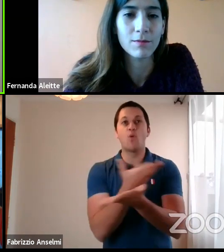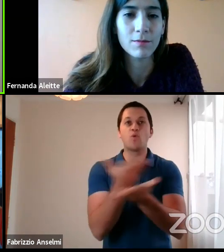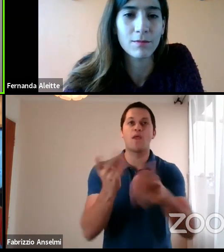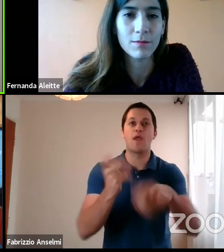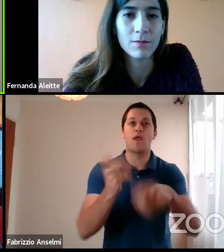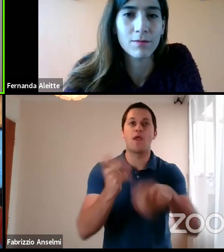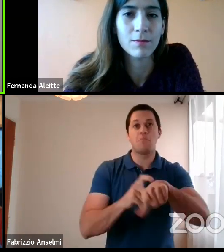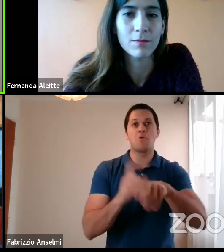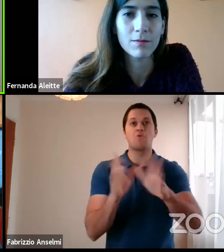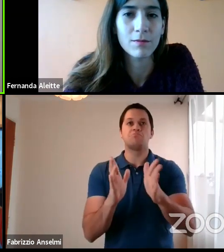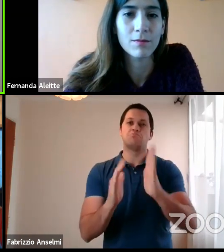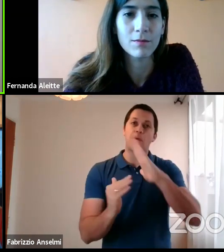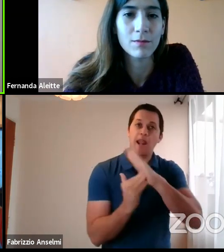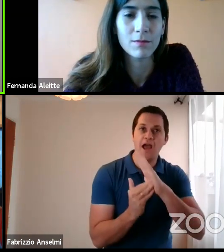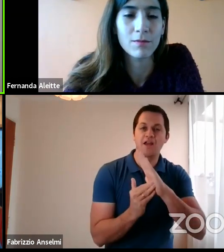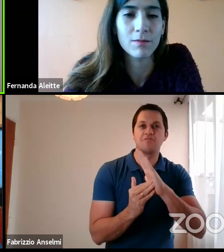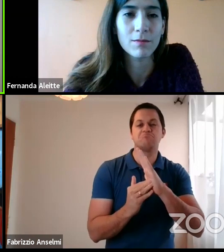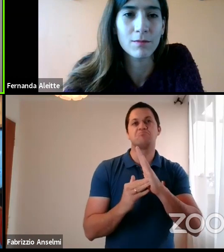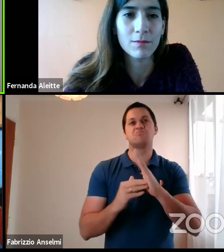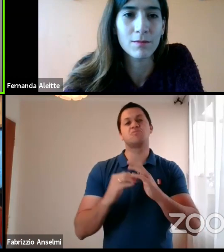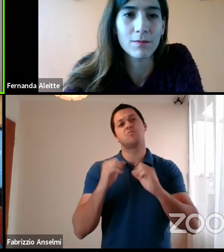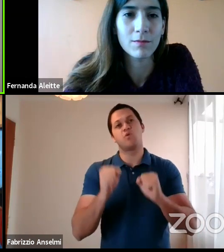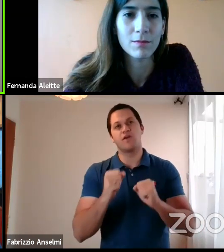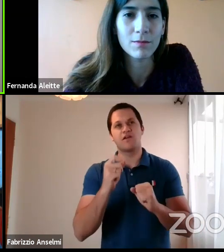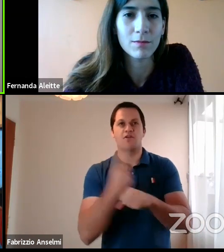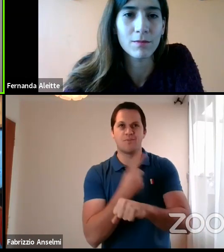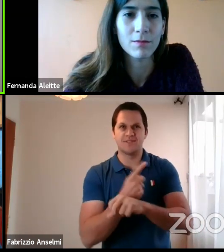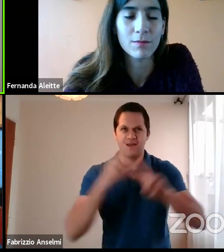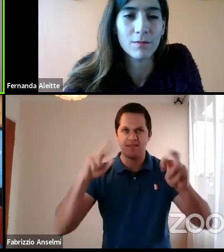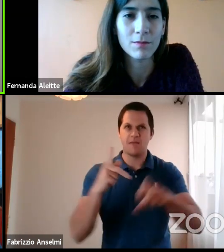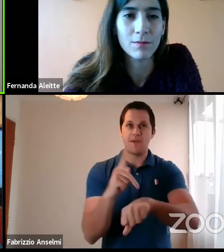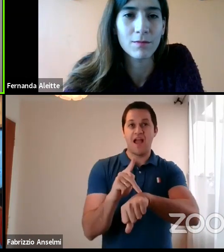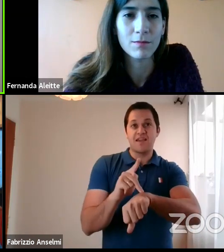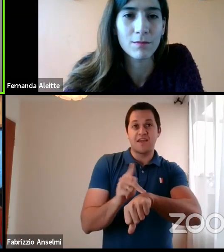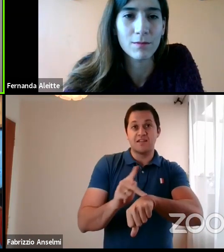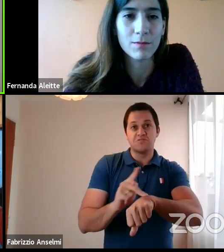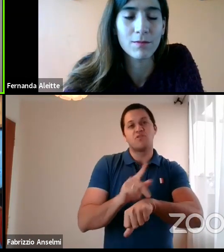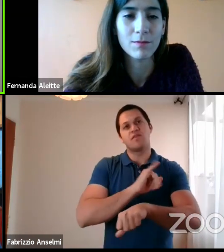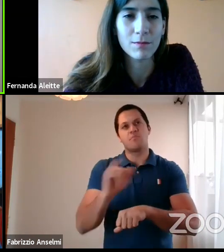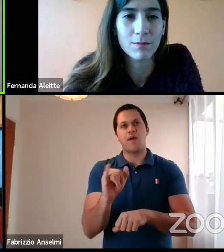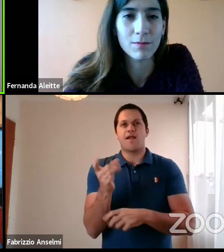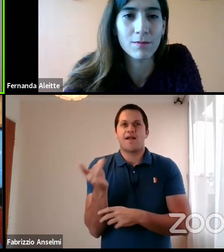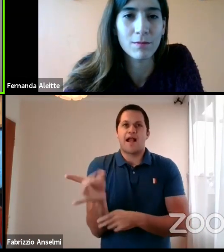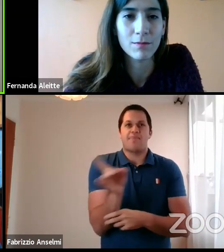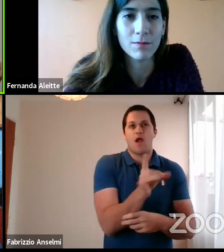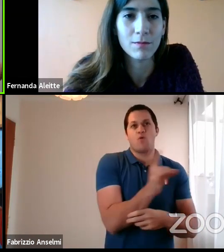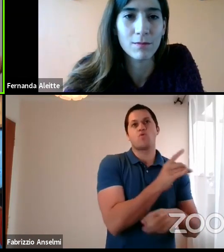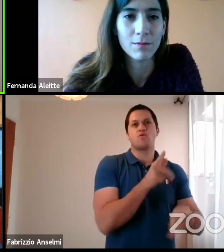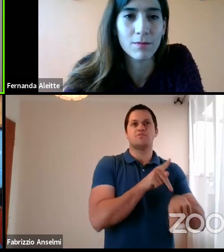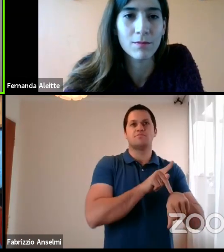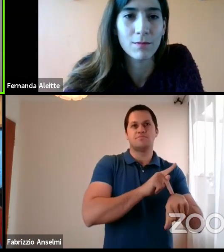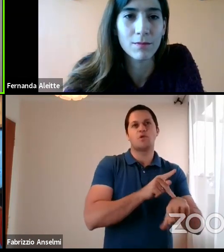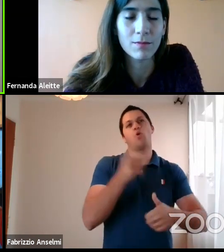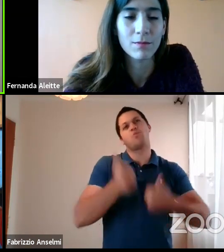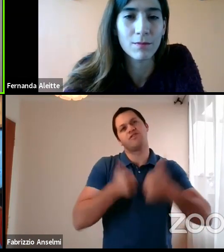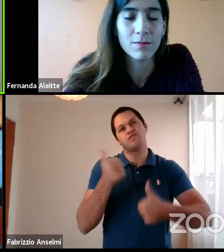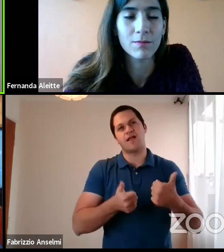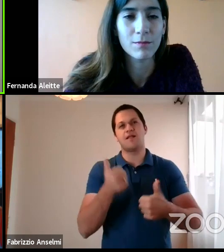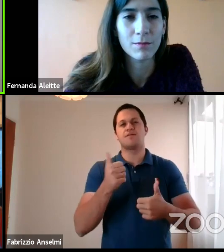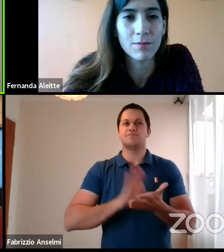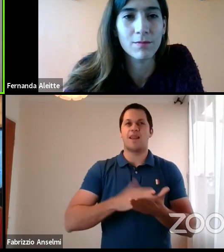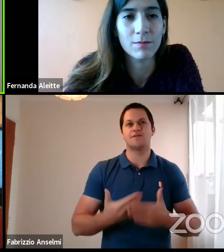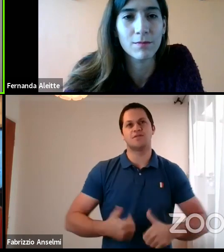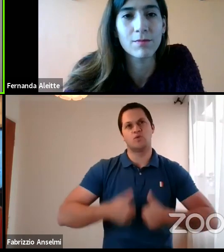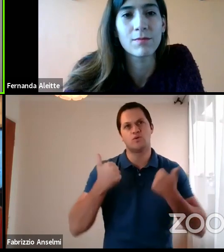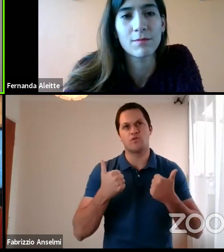de la disciplina y después seguir trabajando en lo que cada kinesiólogo, kinesióloga y profesional de la salud, bueno, la sociedad en general, está haciendo